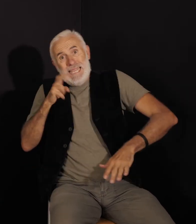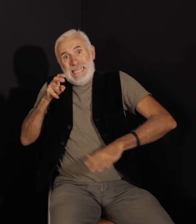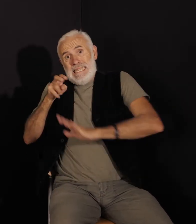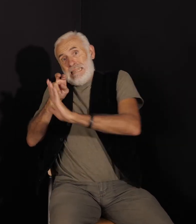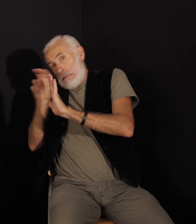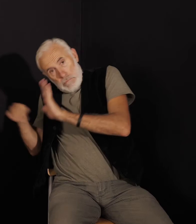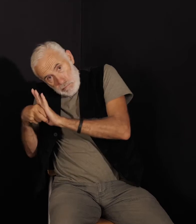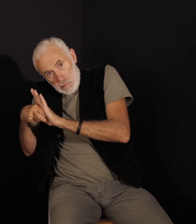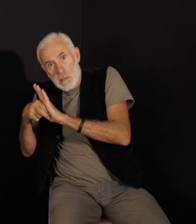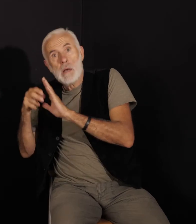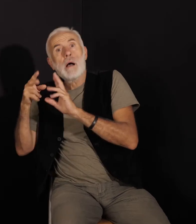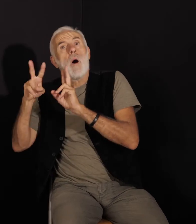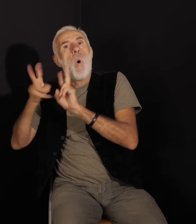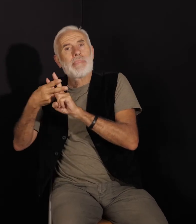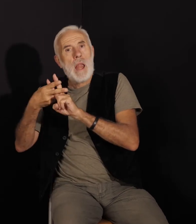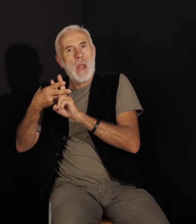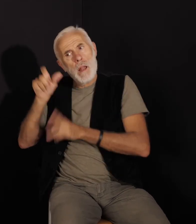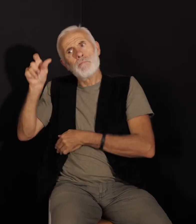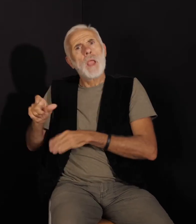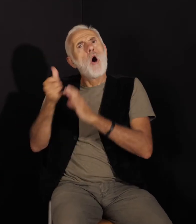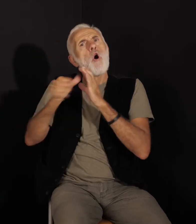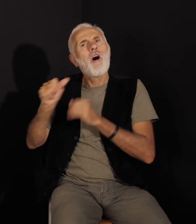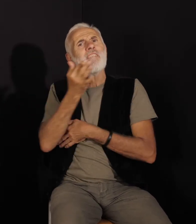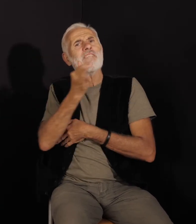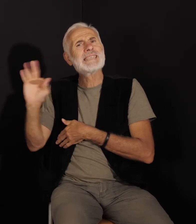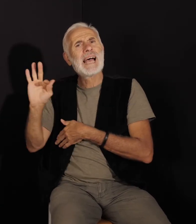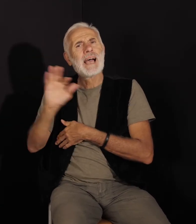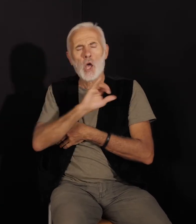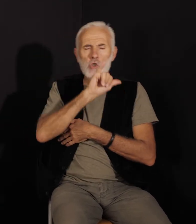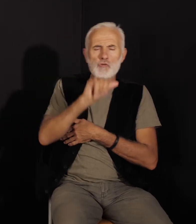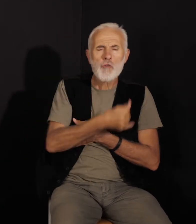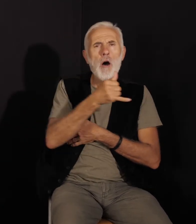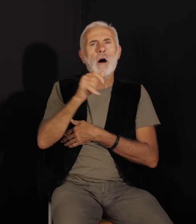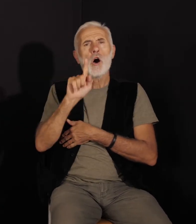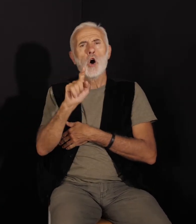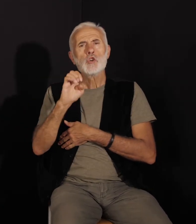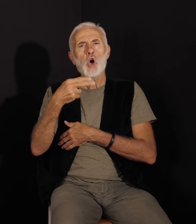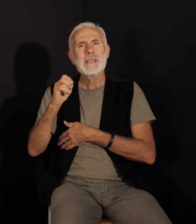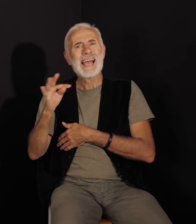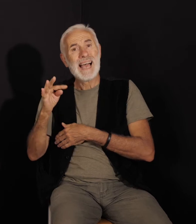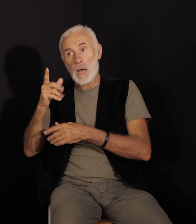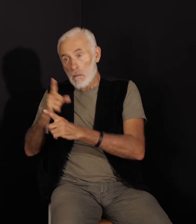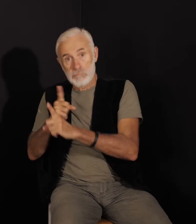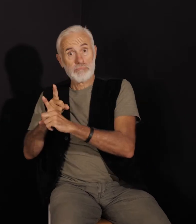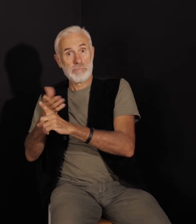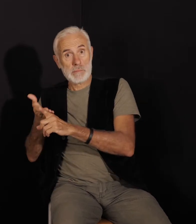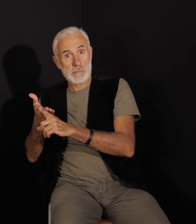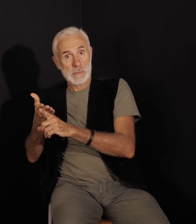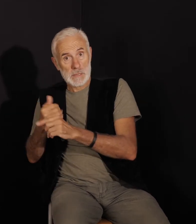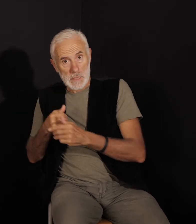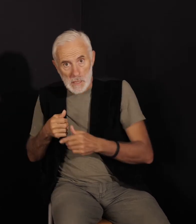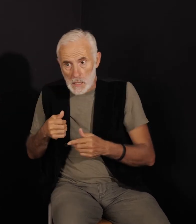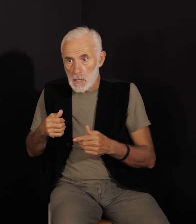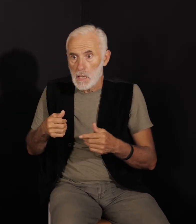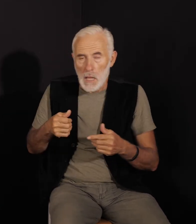rencontre aussi, Jean Genet était présent, et au final, il se dit qu'il il est encore vivant parce qu'il